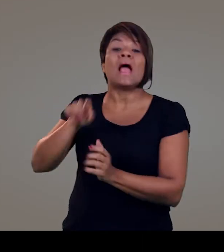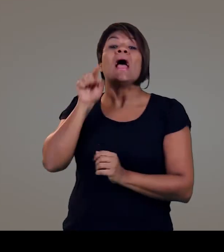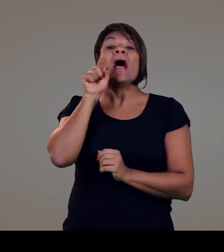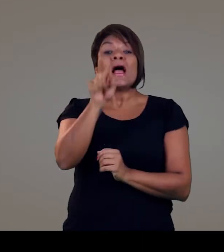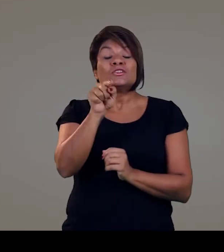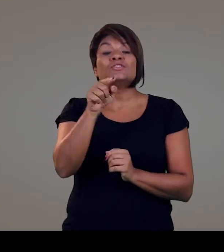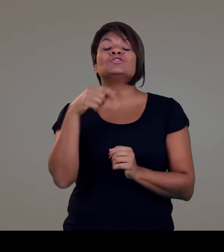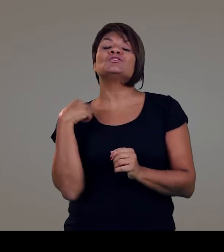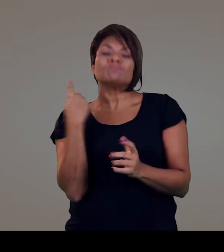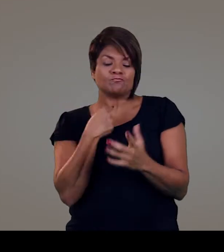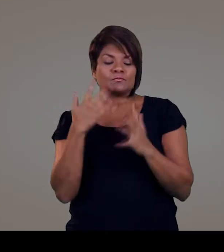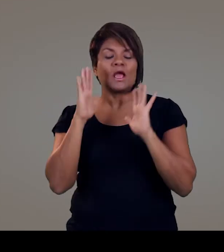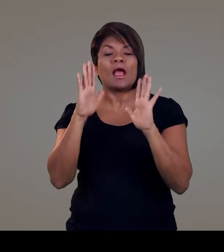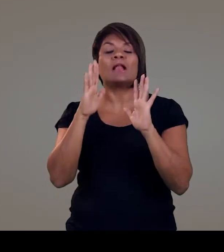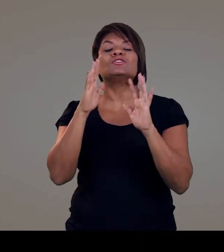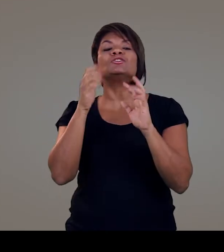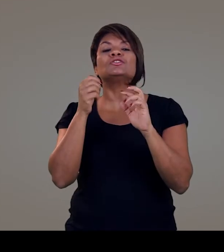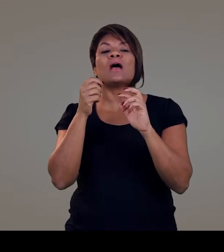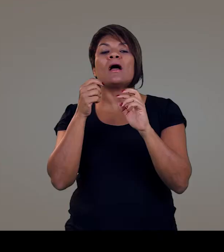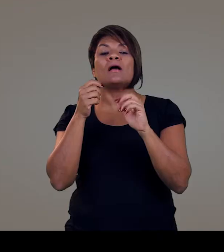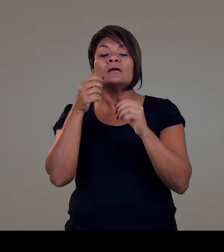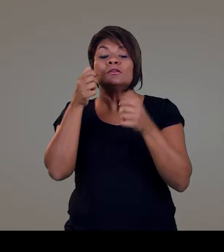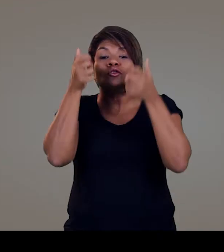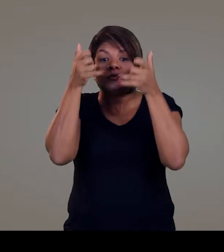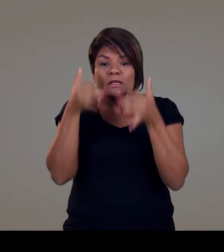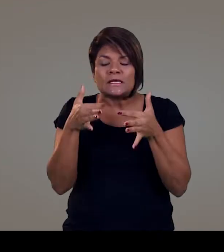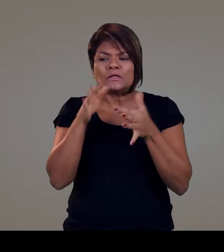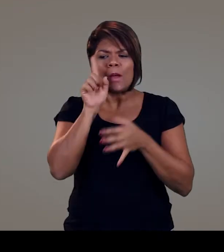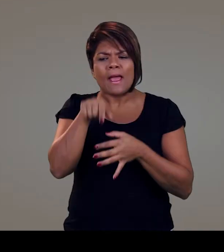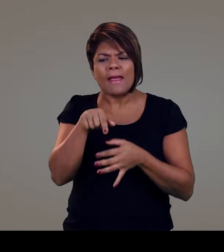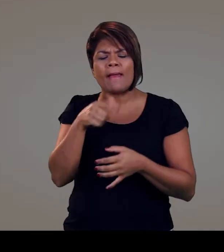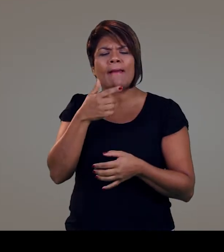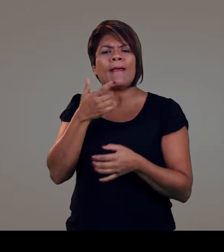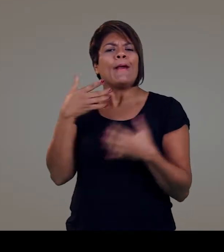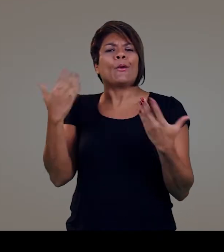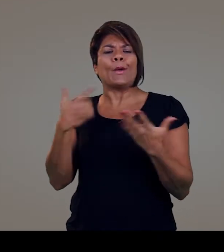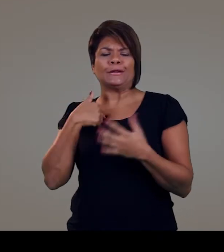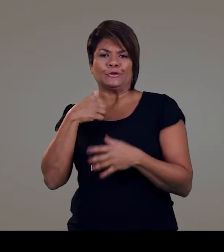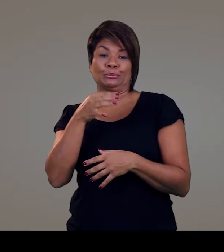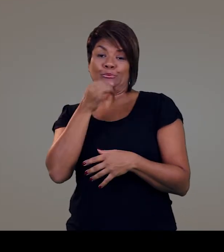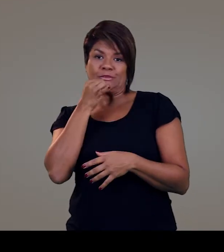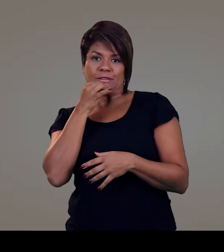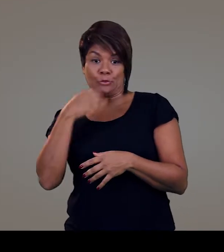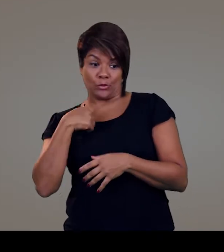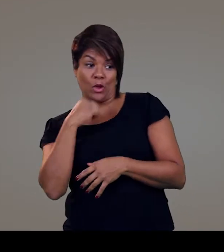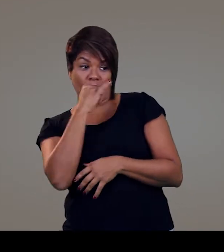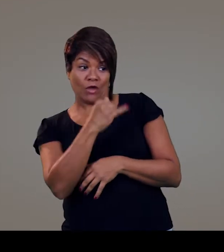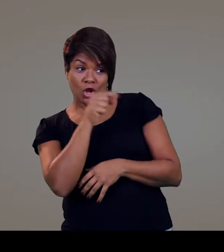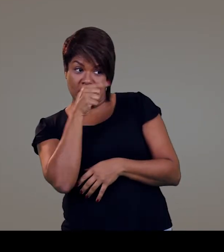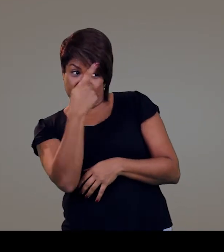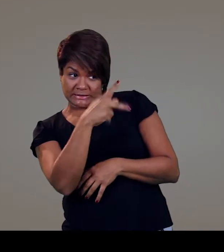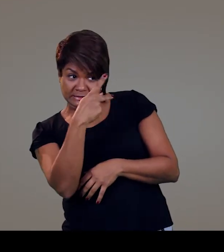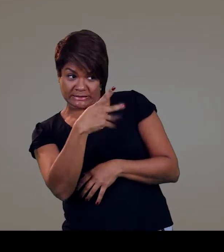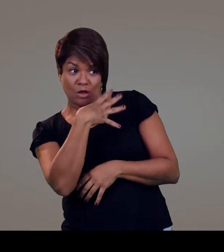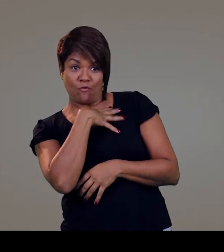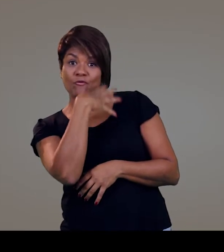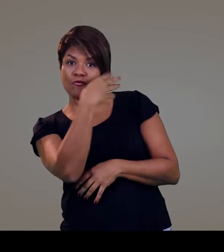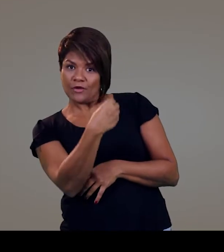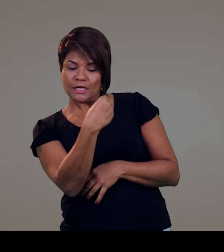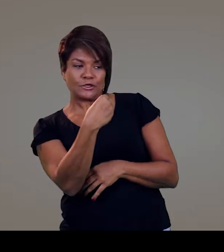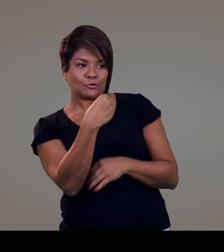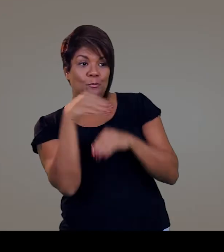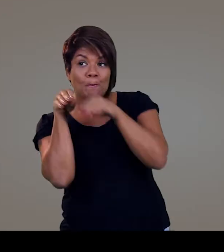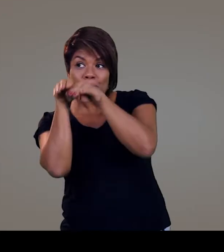falando aqui é de que quando eu falo para alguém, o seu filho não corresponde ao padrão,